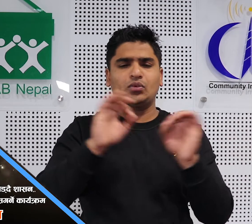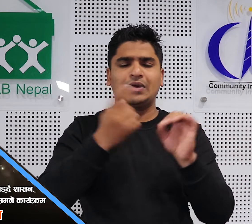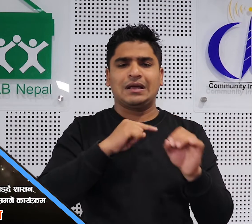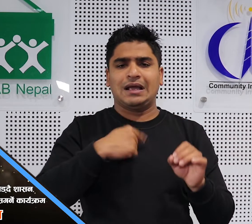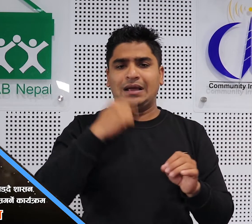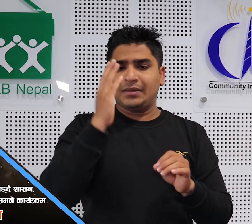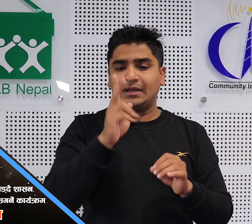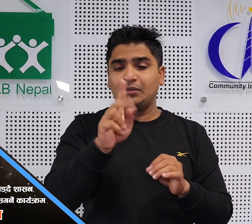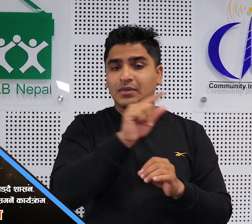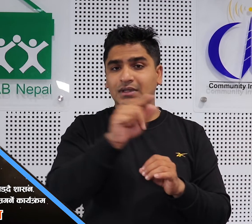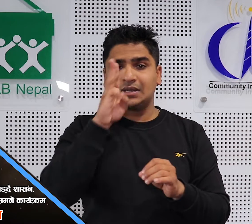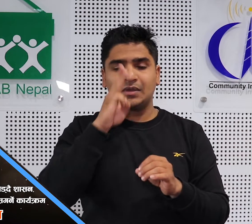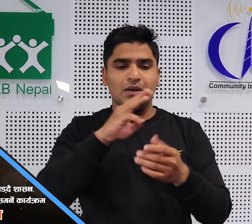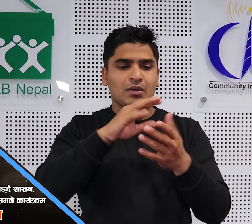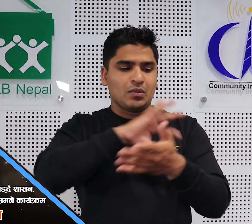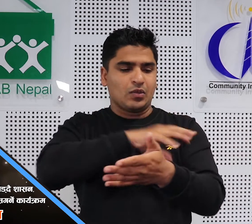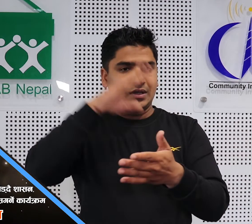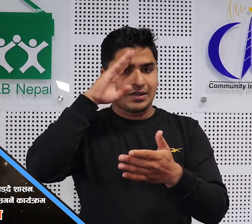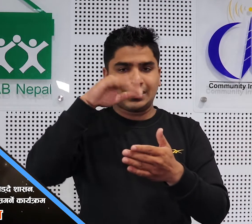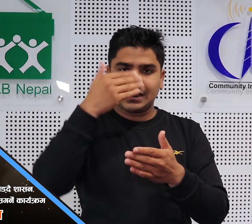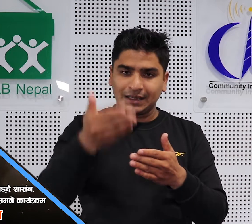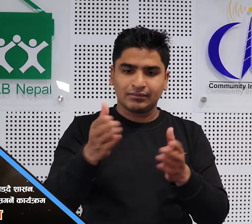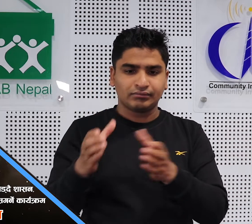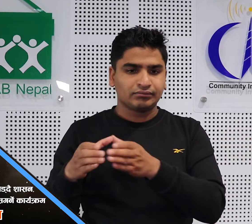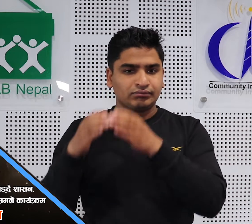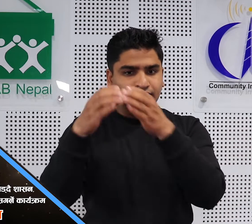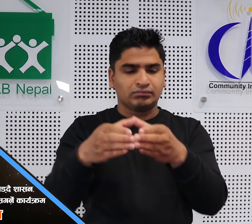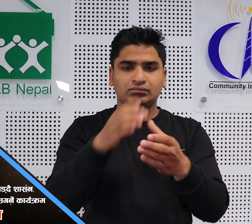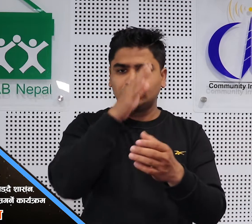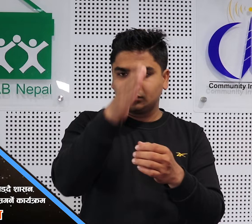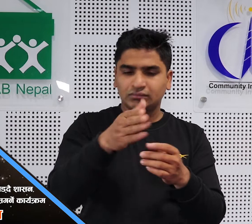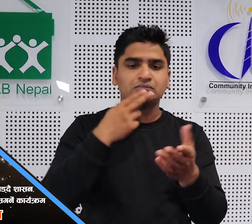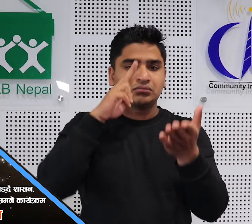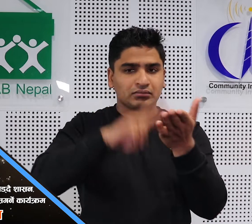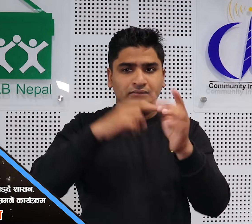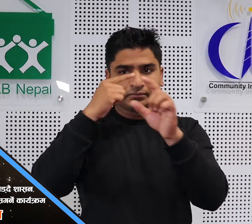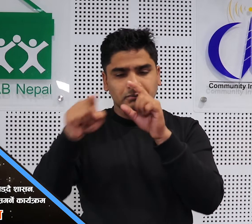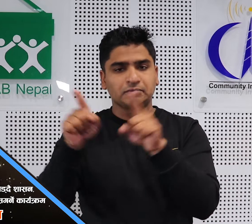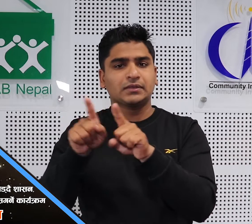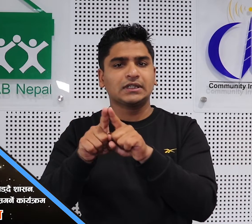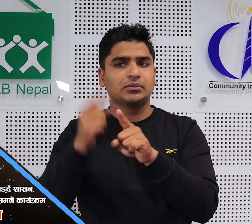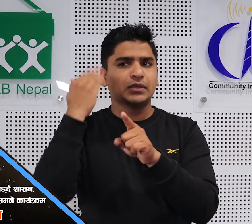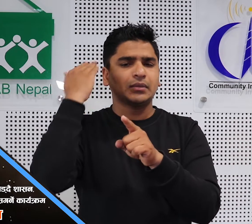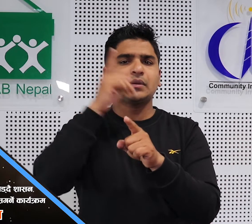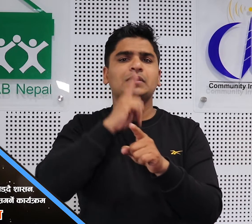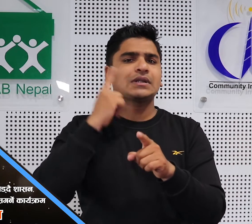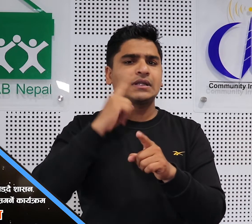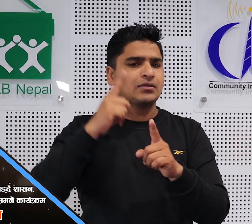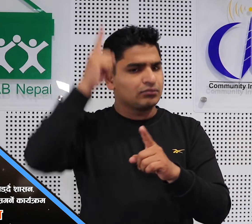यस विषयमा प्रदेश सरकारलाई उही डेलिगेसन गएर र पत्राचार गरेर पनि यो विगत वर्षदेखिको परम्परा यो